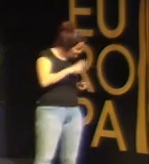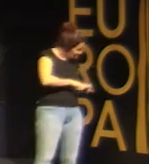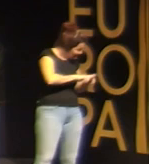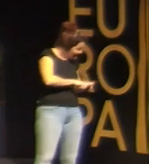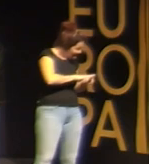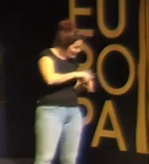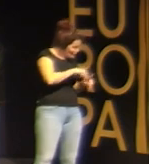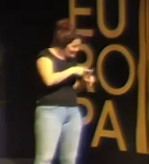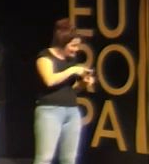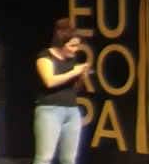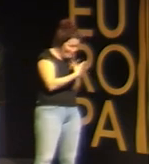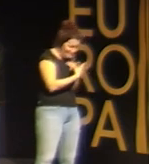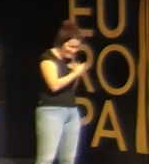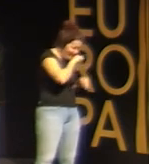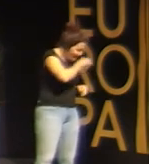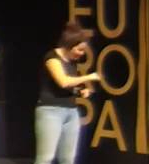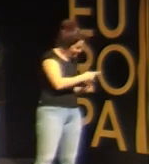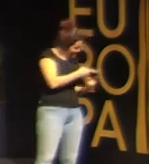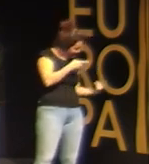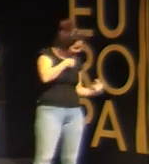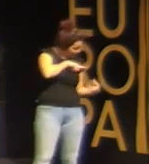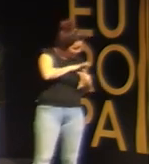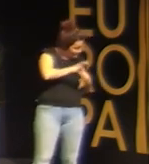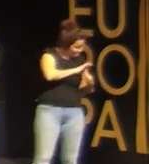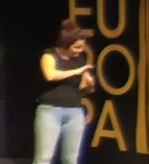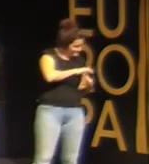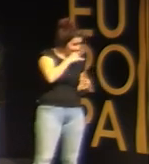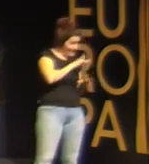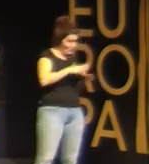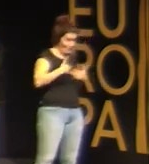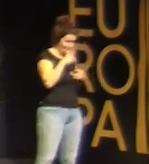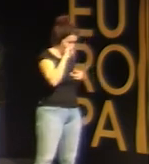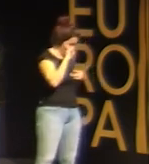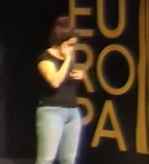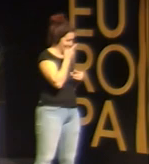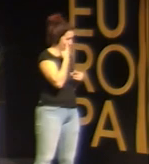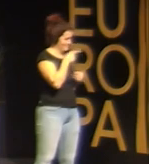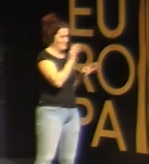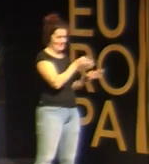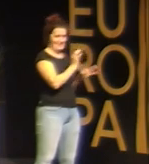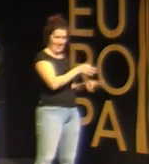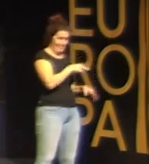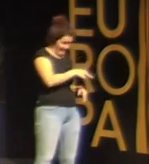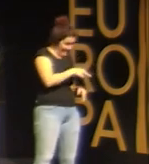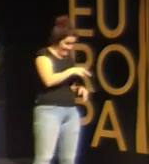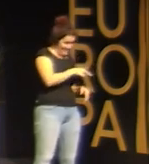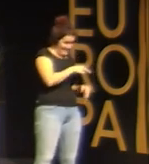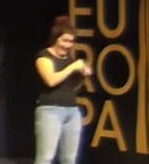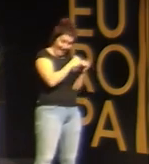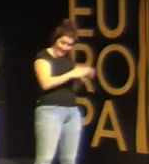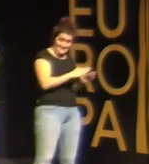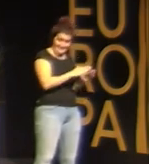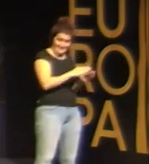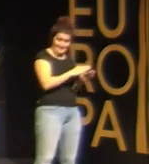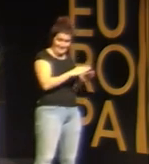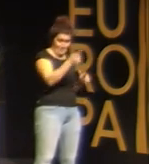admirarlos de corazón a corazón y entonces descubrirán que de verdad ahí en casa en